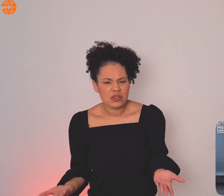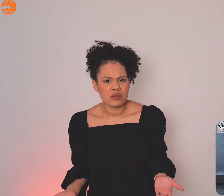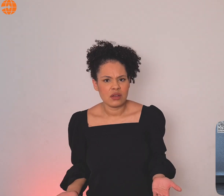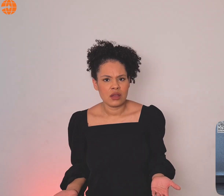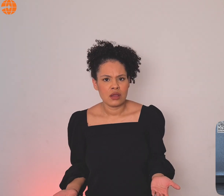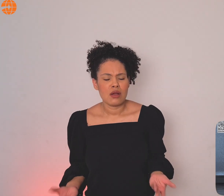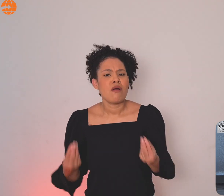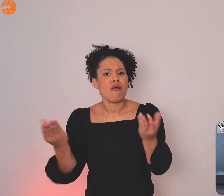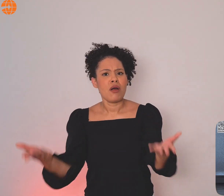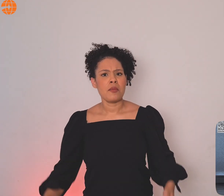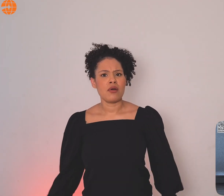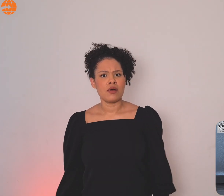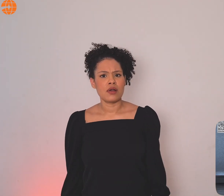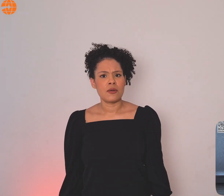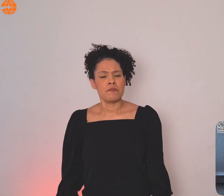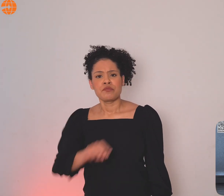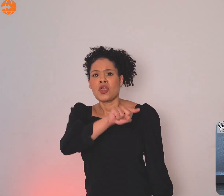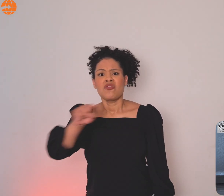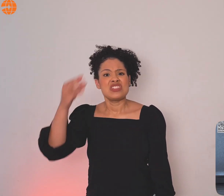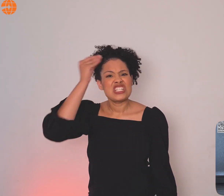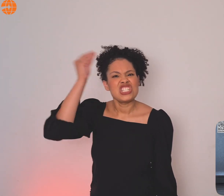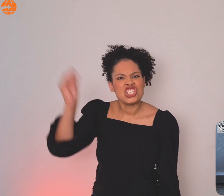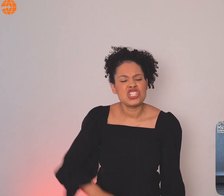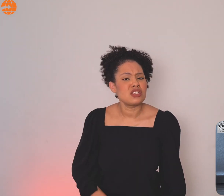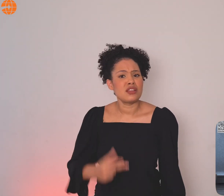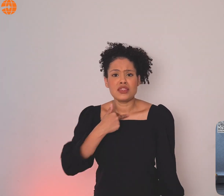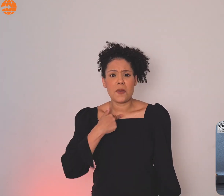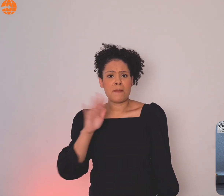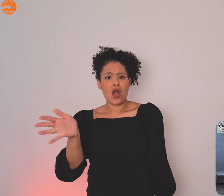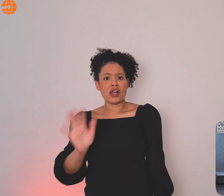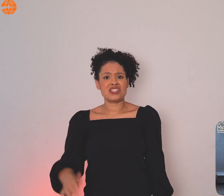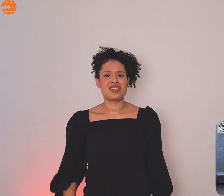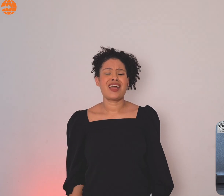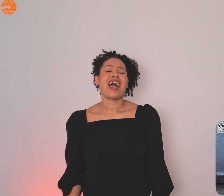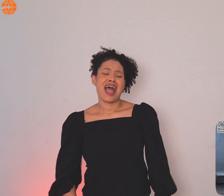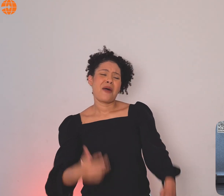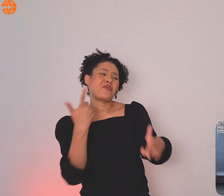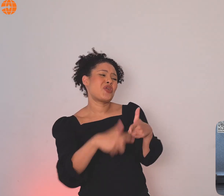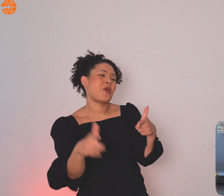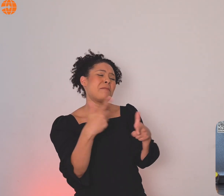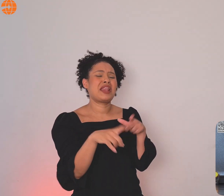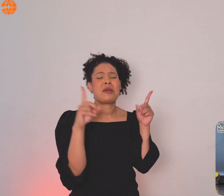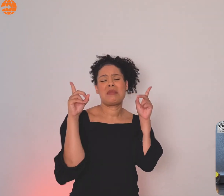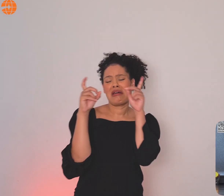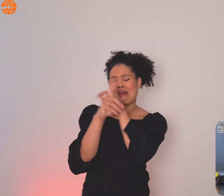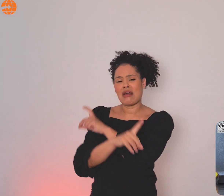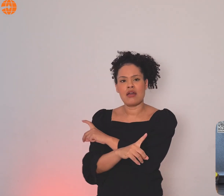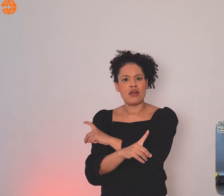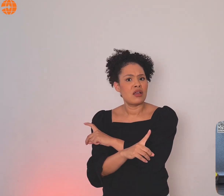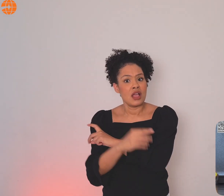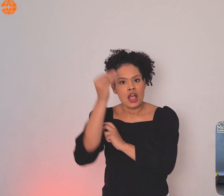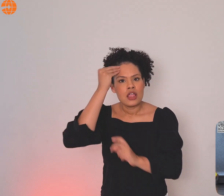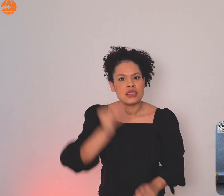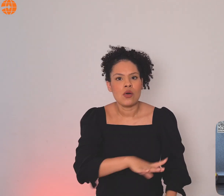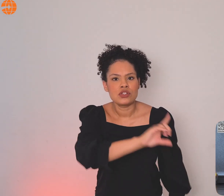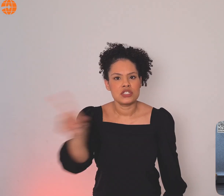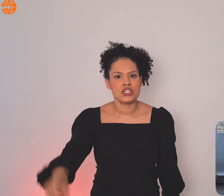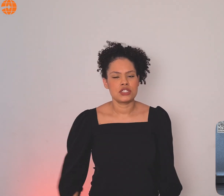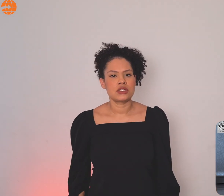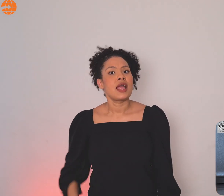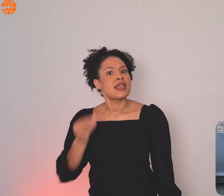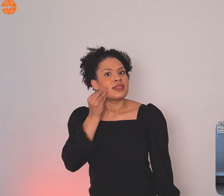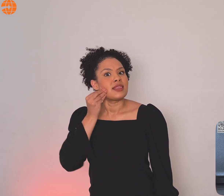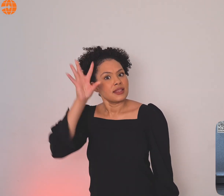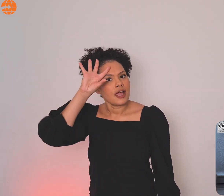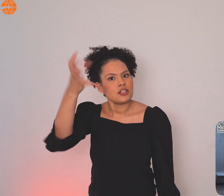Você não pode desistir de avançar, porque você tem problema, vamos tentar resolver. Agora uma coisa,